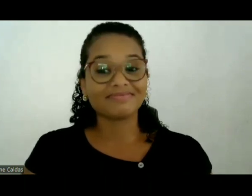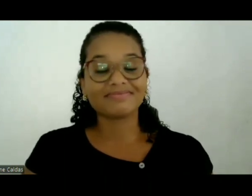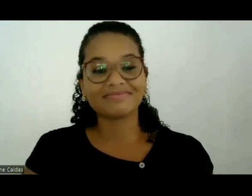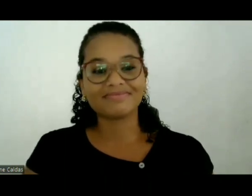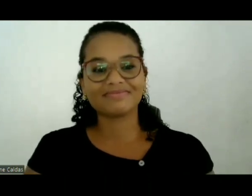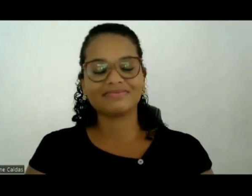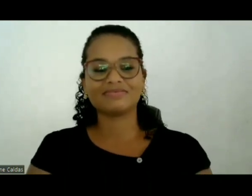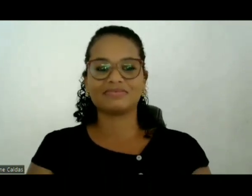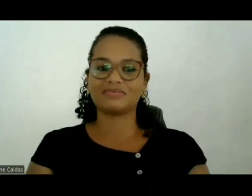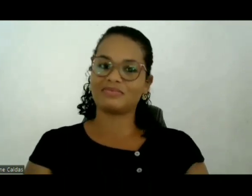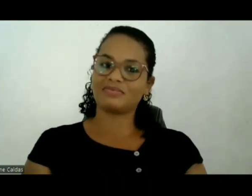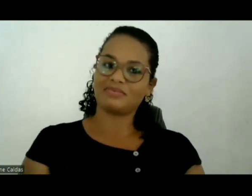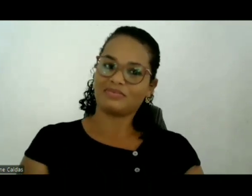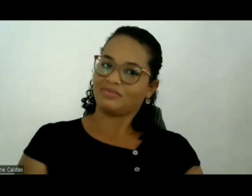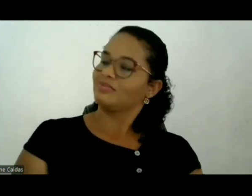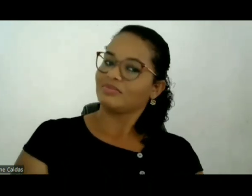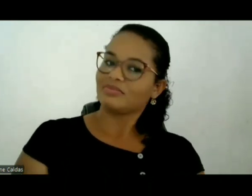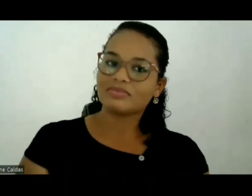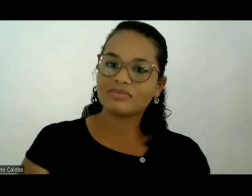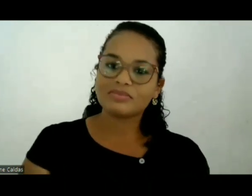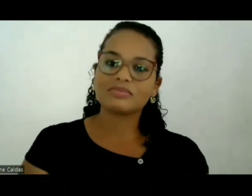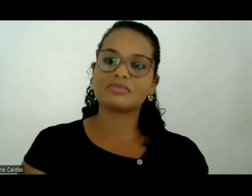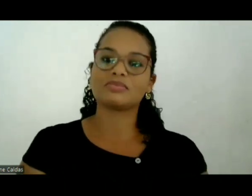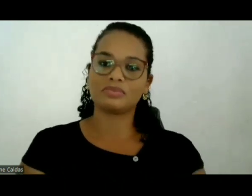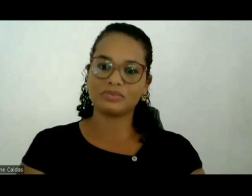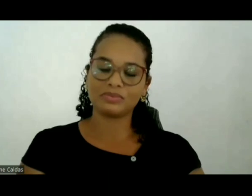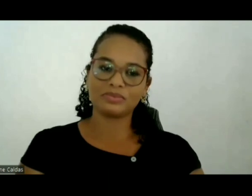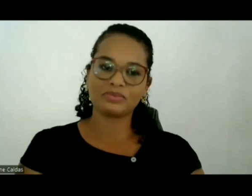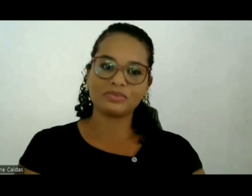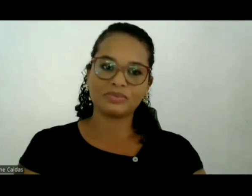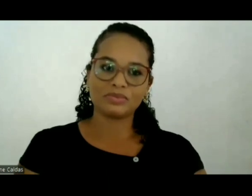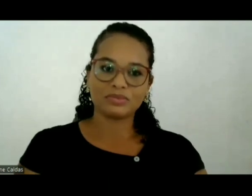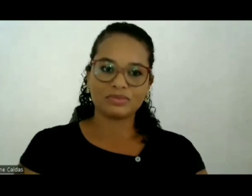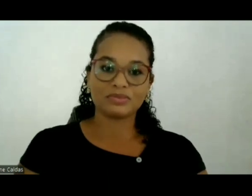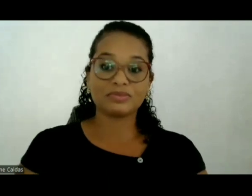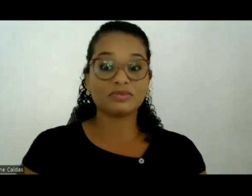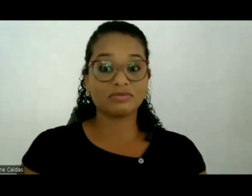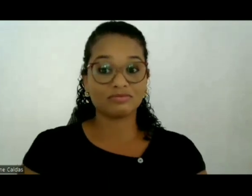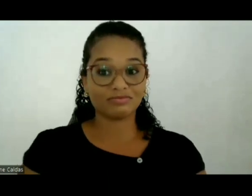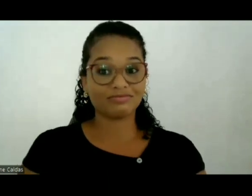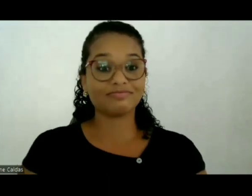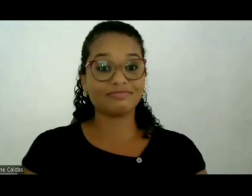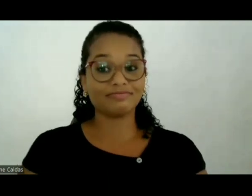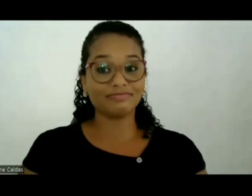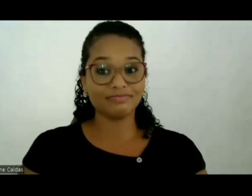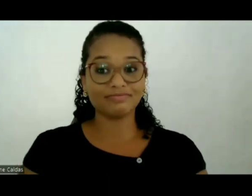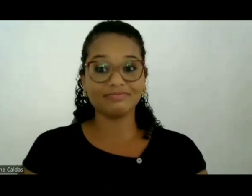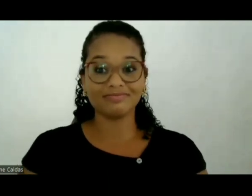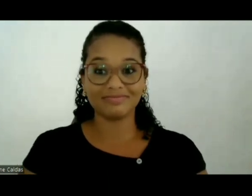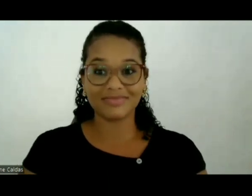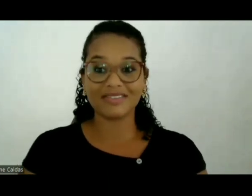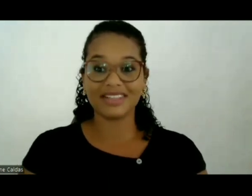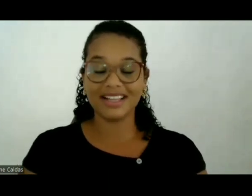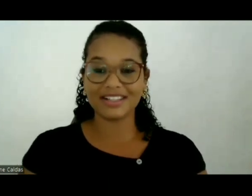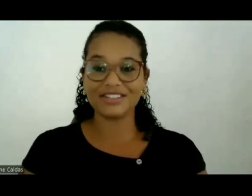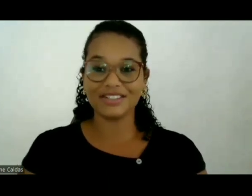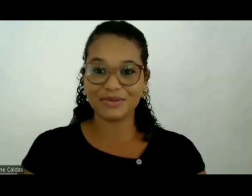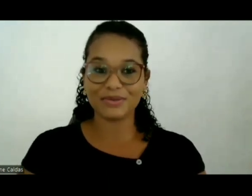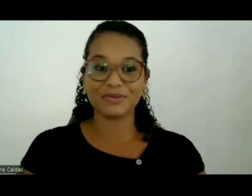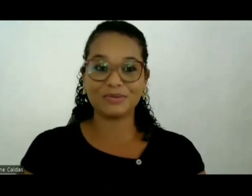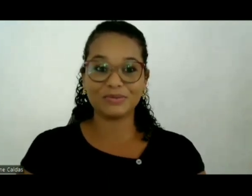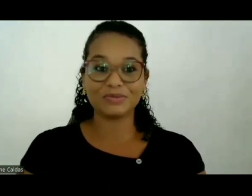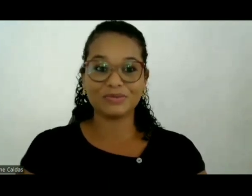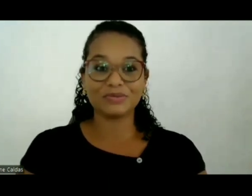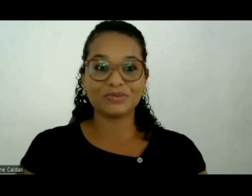Então, pode-se comparar o regionalismo da Libras com a questão dos sotaques do português, né? É verdade.